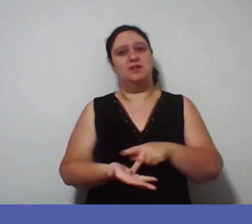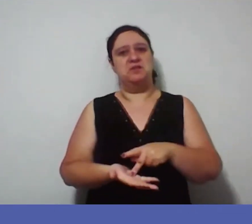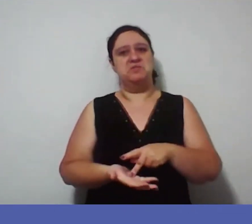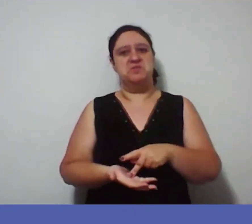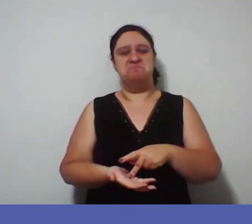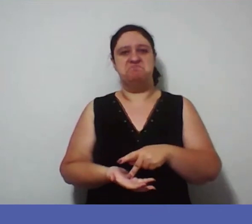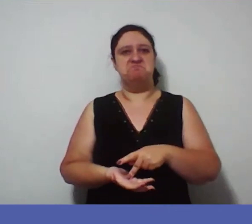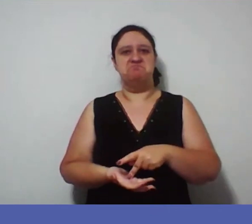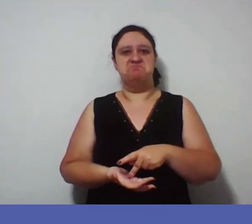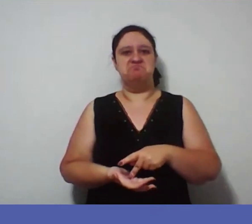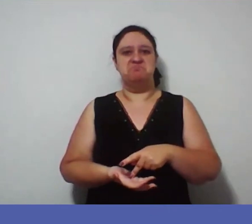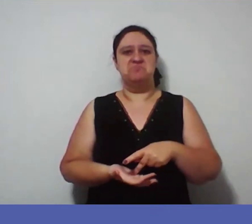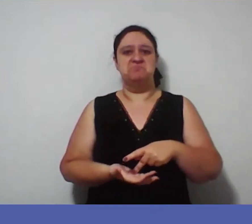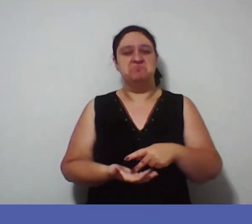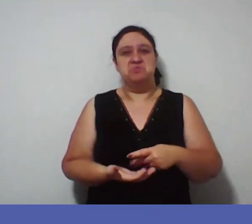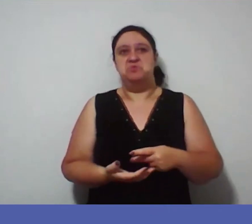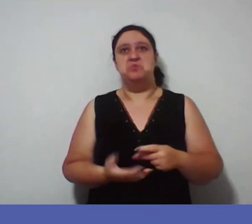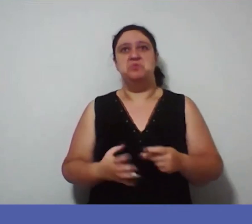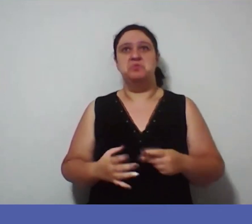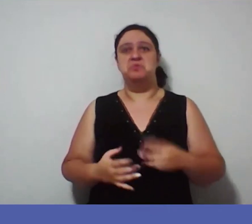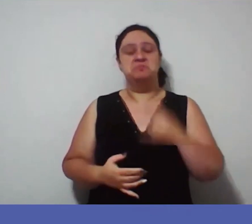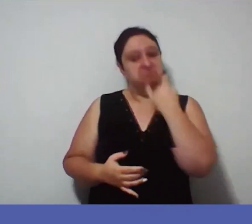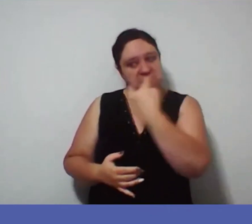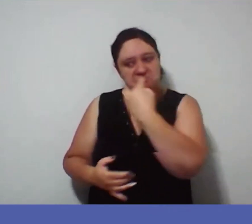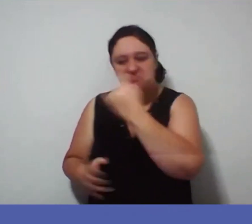coisas materiais.